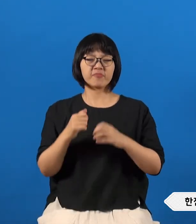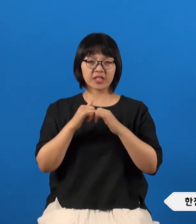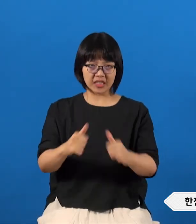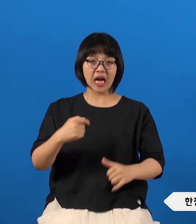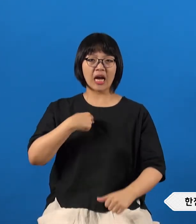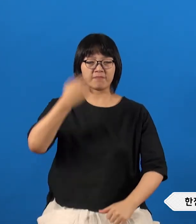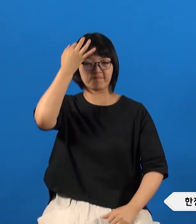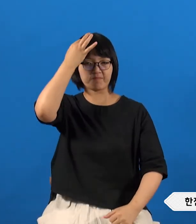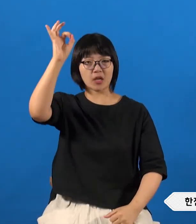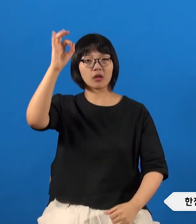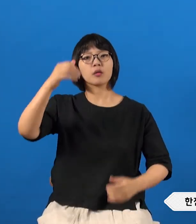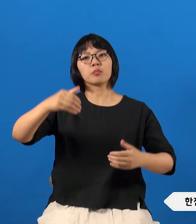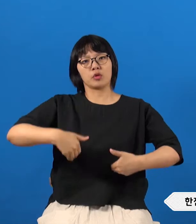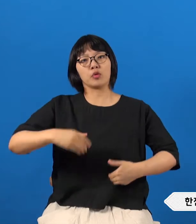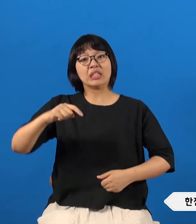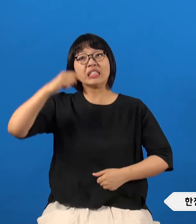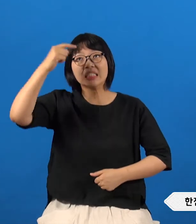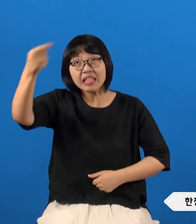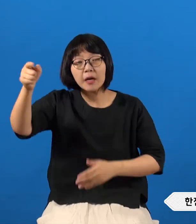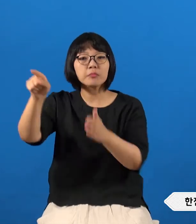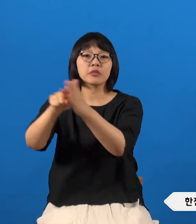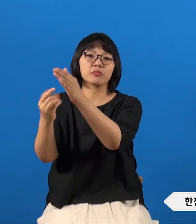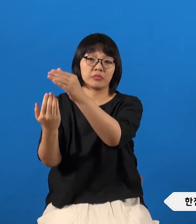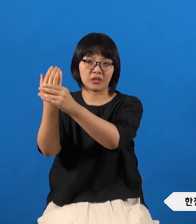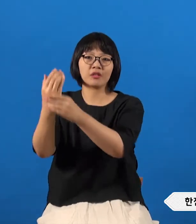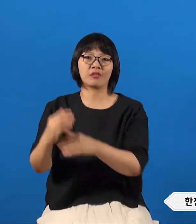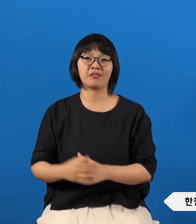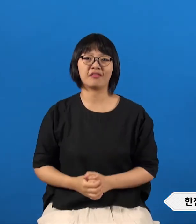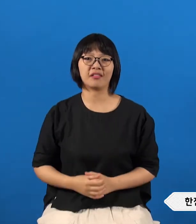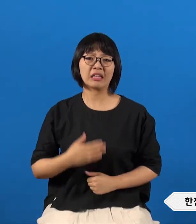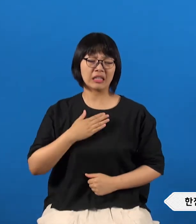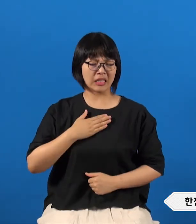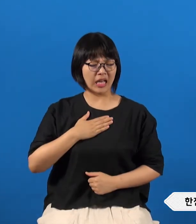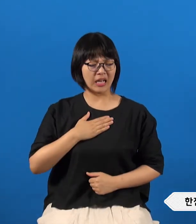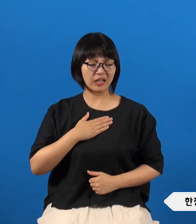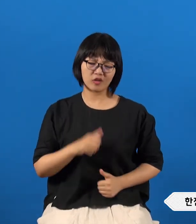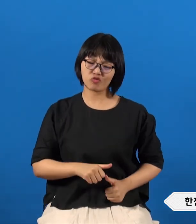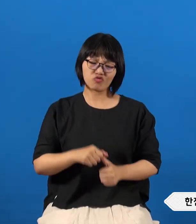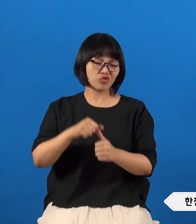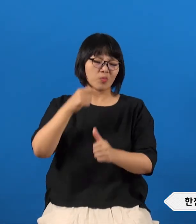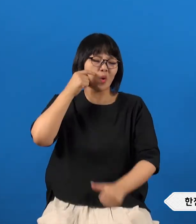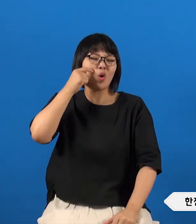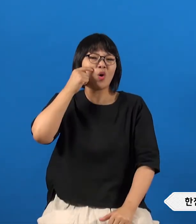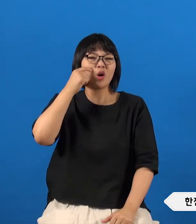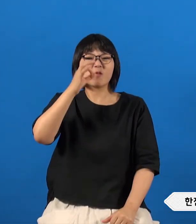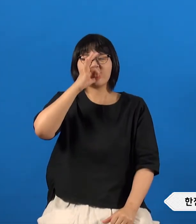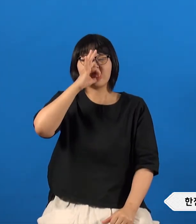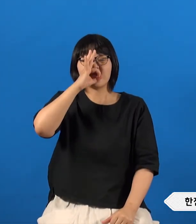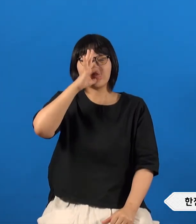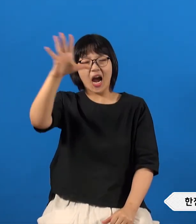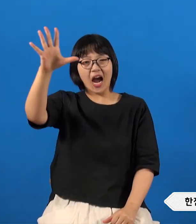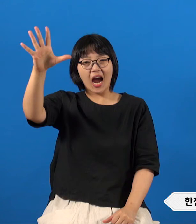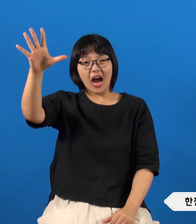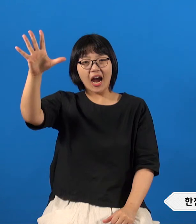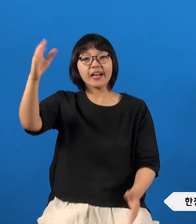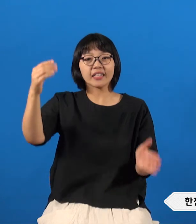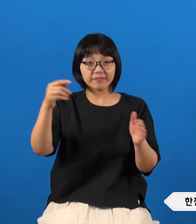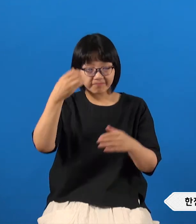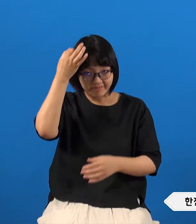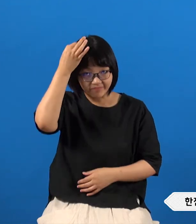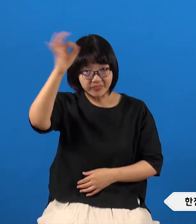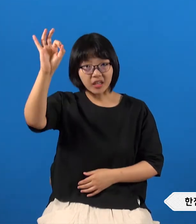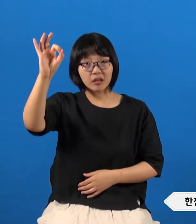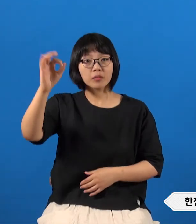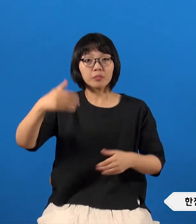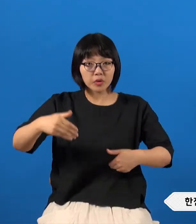것을 인정해야 됩니다. 그래서 내 힘으로는 구원의 가능성이 단 1%도 없다는 것을 인정해야